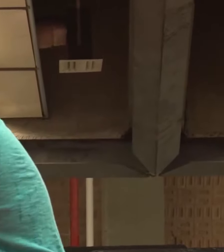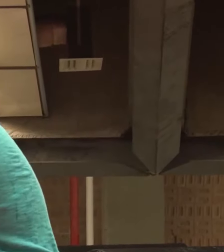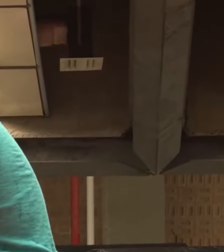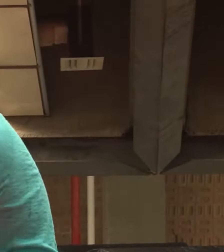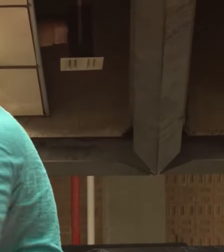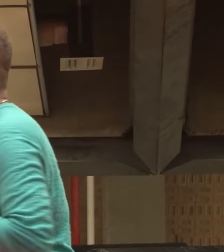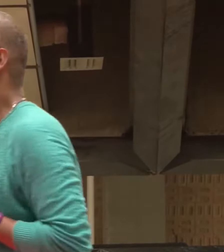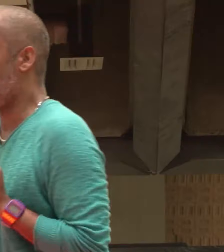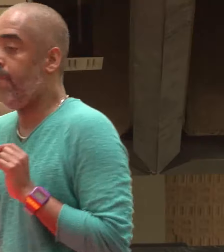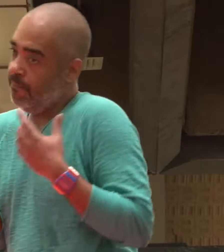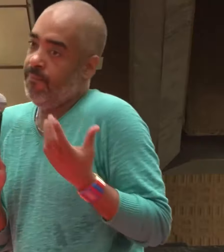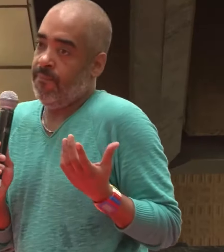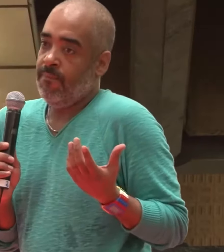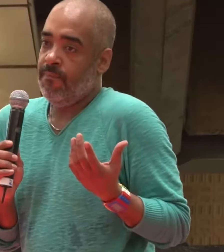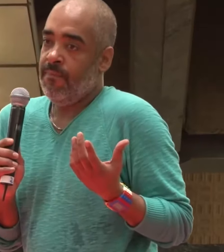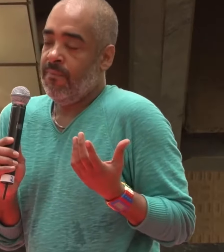que a personagem descobre